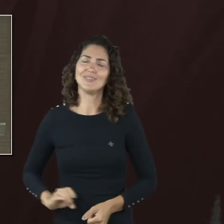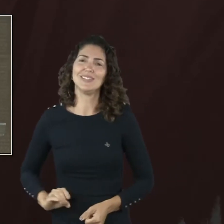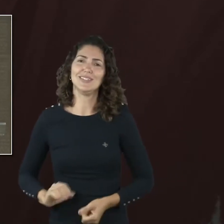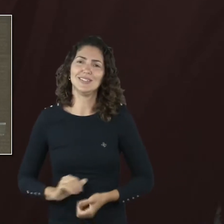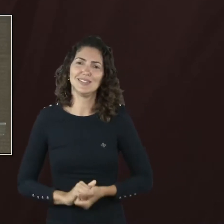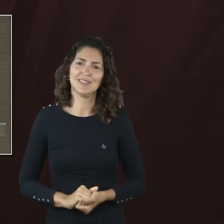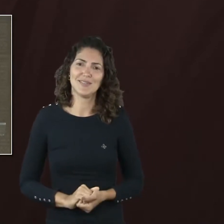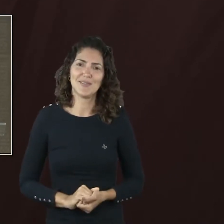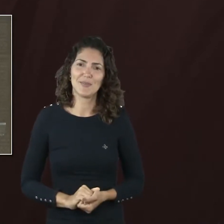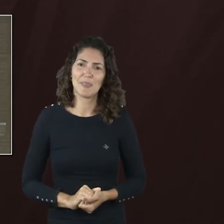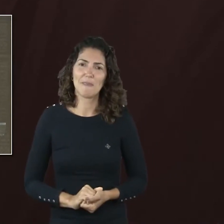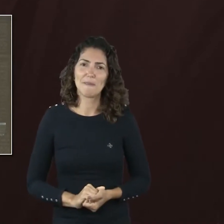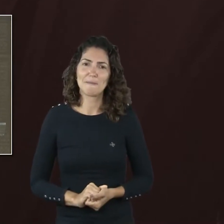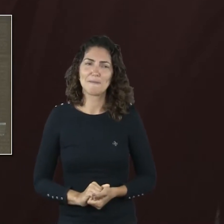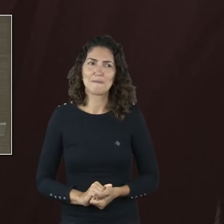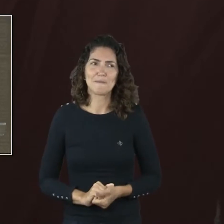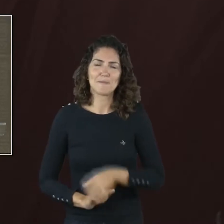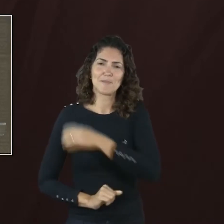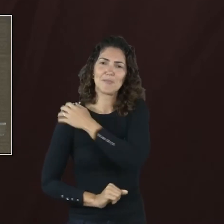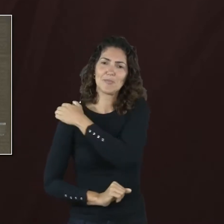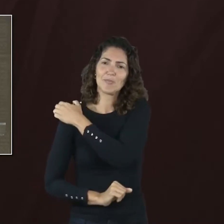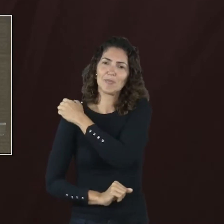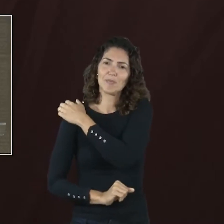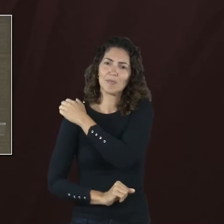é versículo 24?